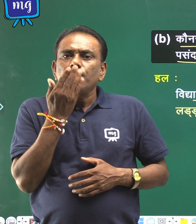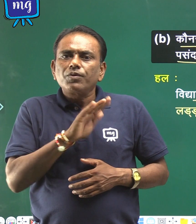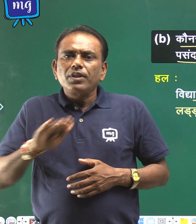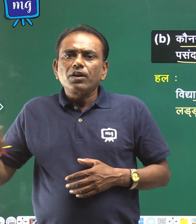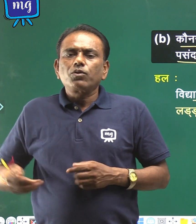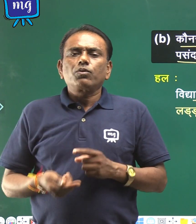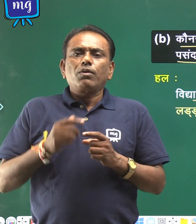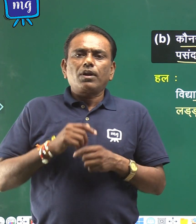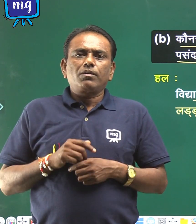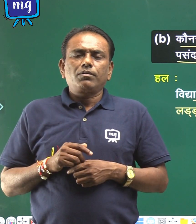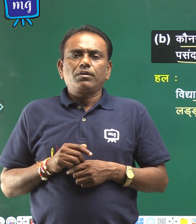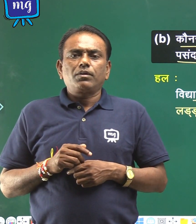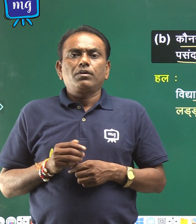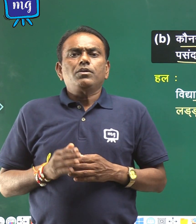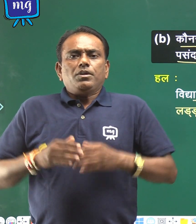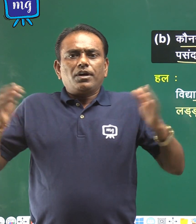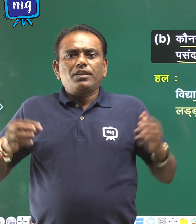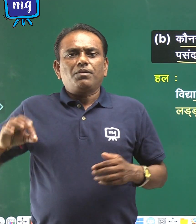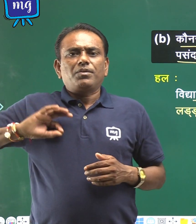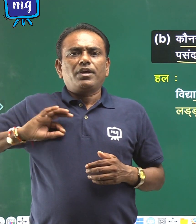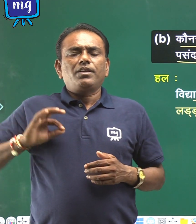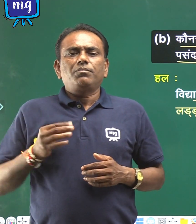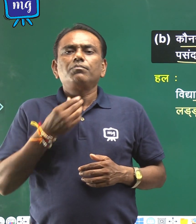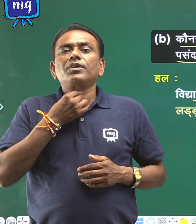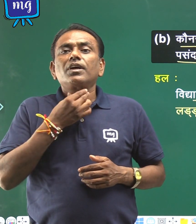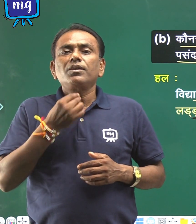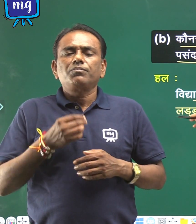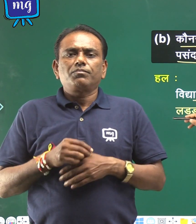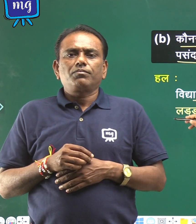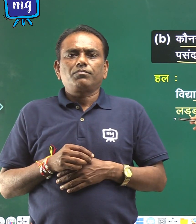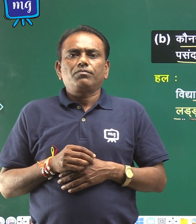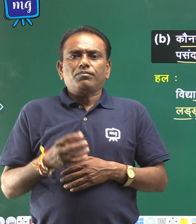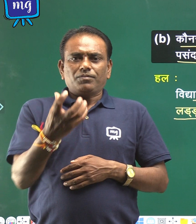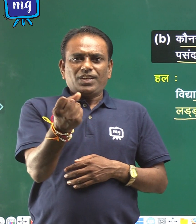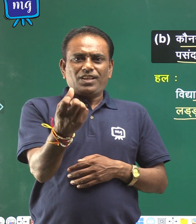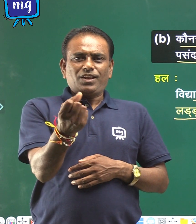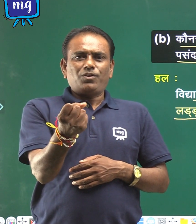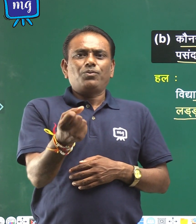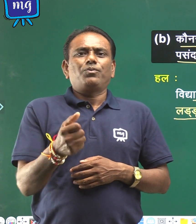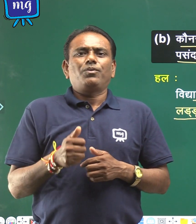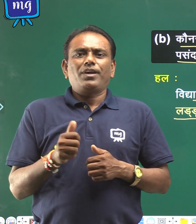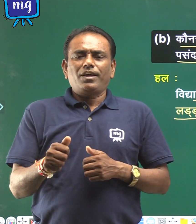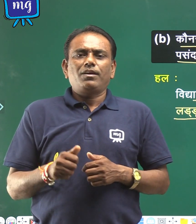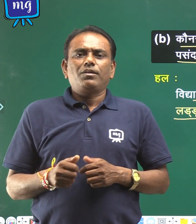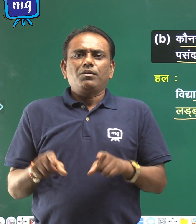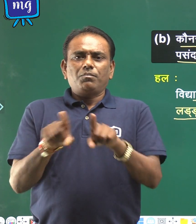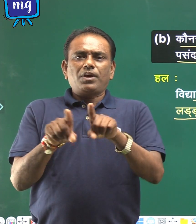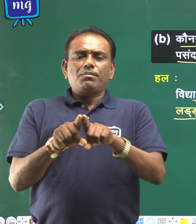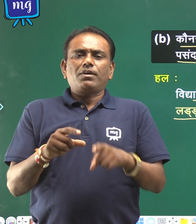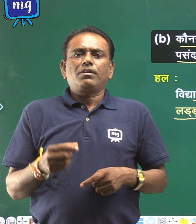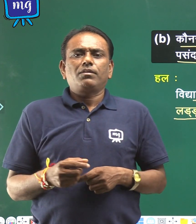द्वारा अधिक पसंद की गई मिठाई लड्डू है,